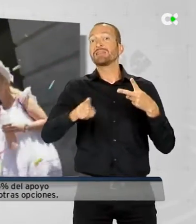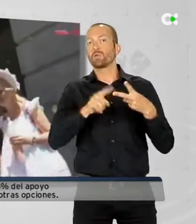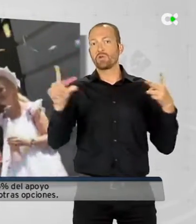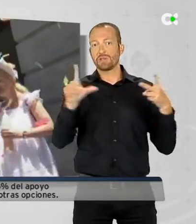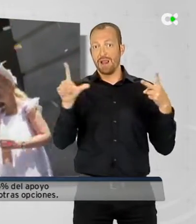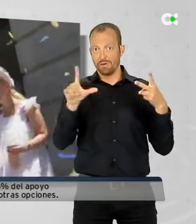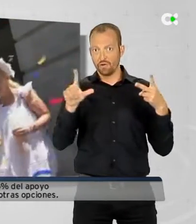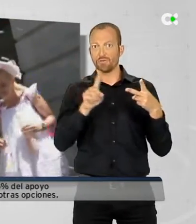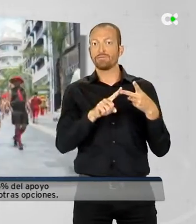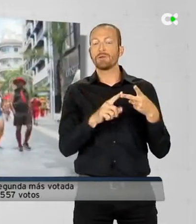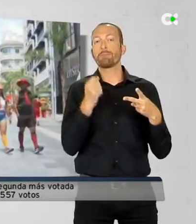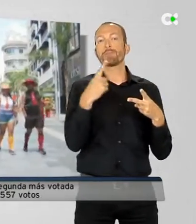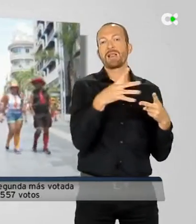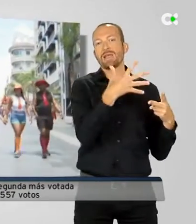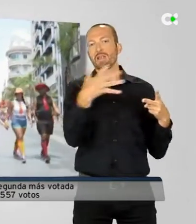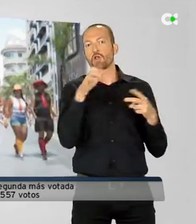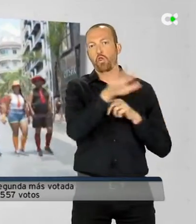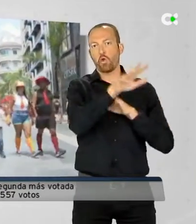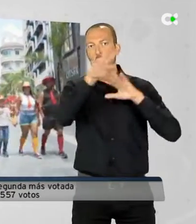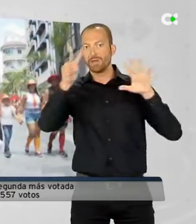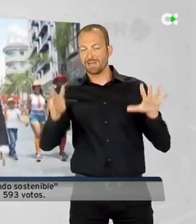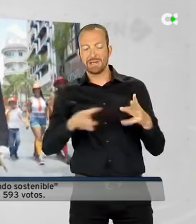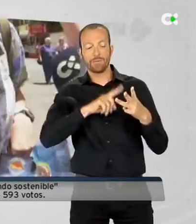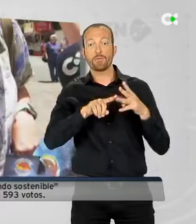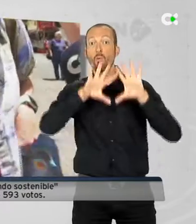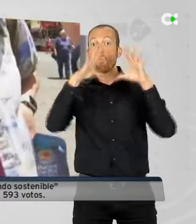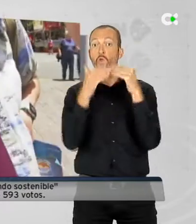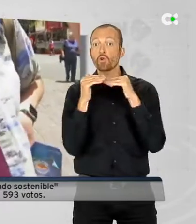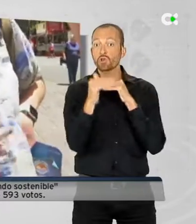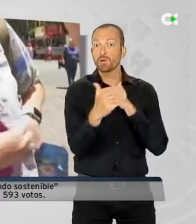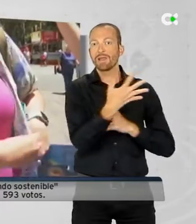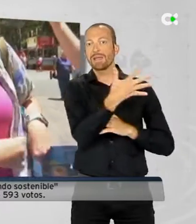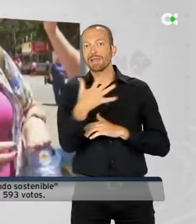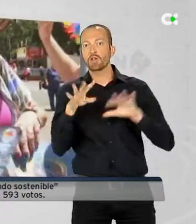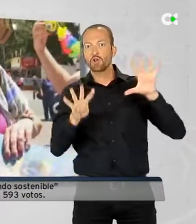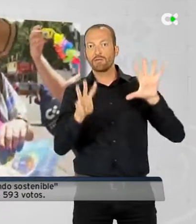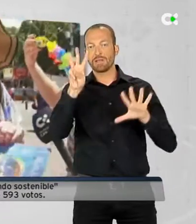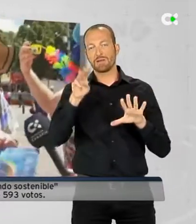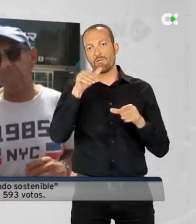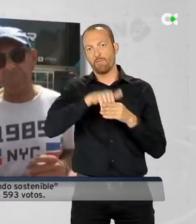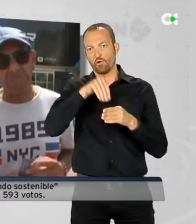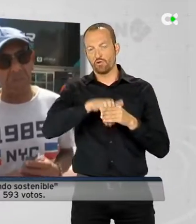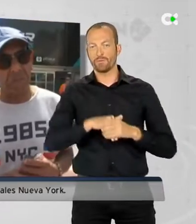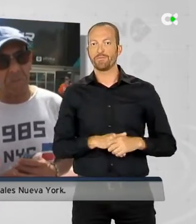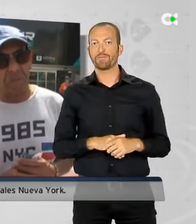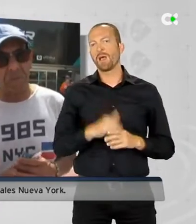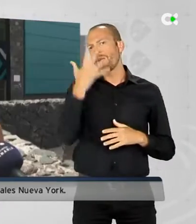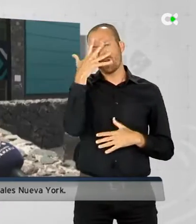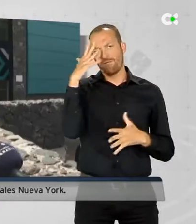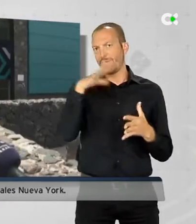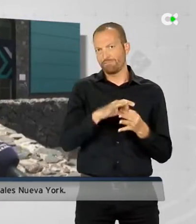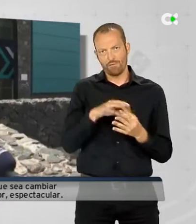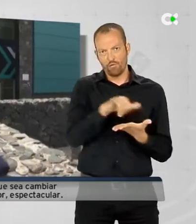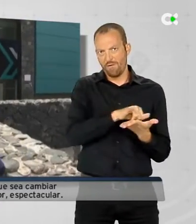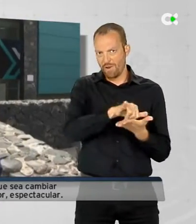más votada con 1.557 votos y un mundo sostenible recibió 593 votos. A carnavales, Nueva York. Todo